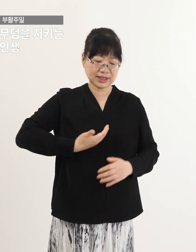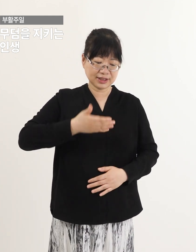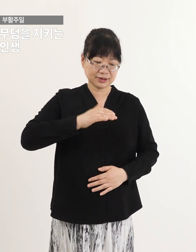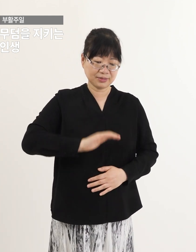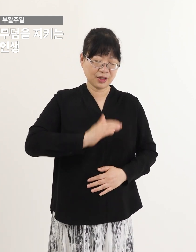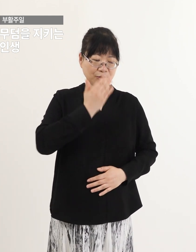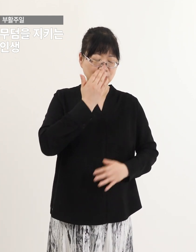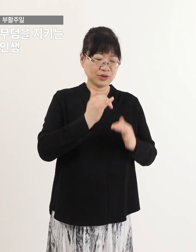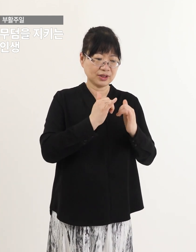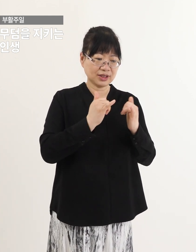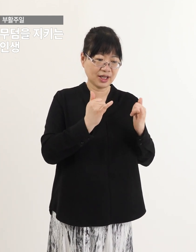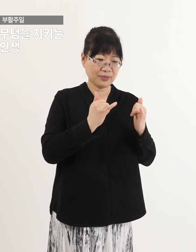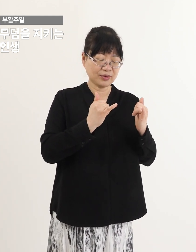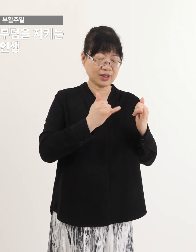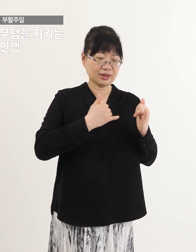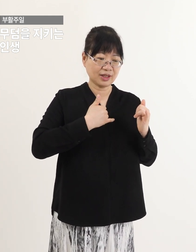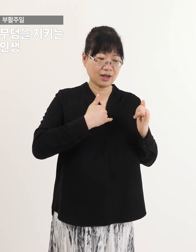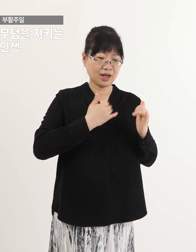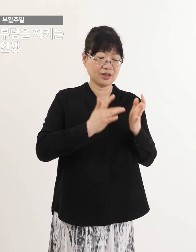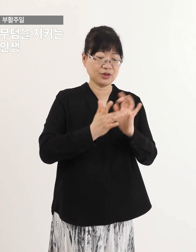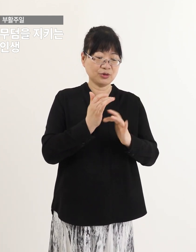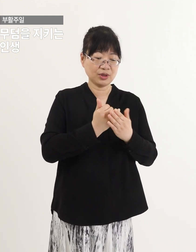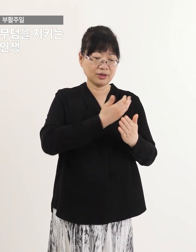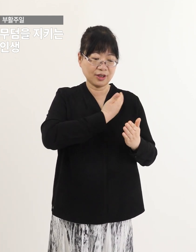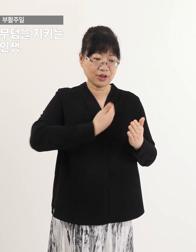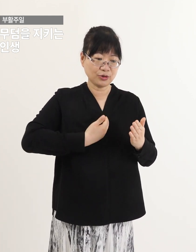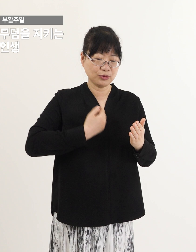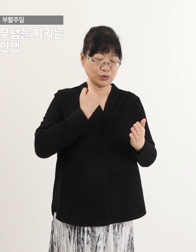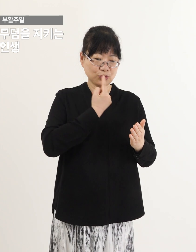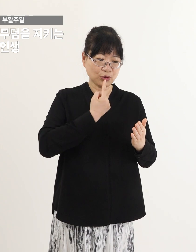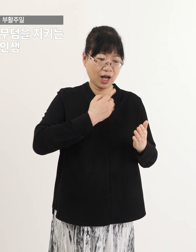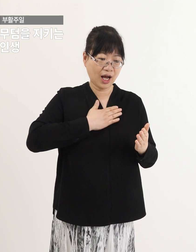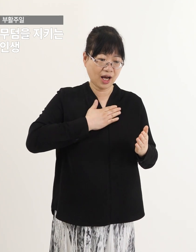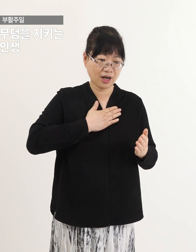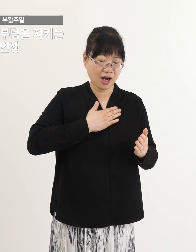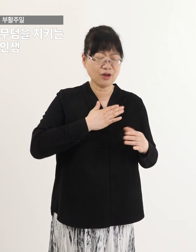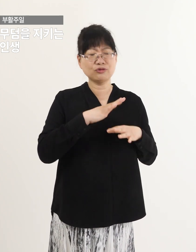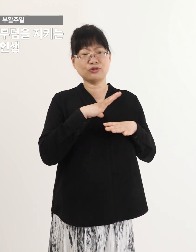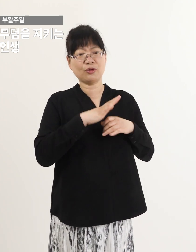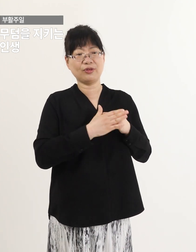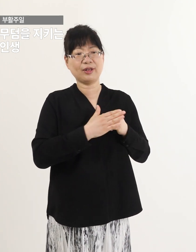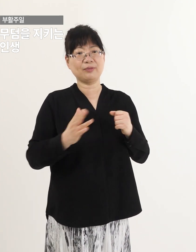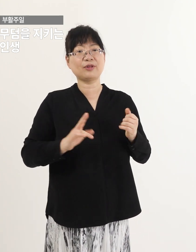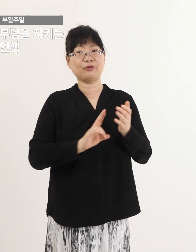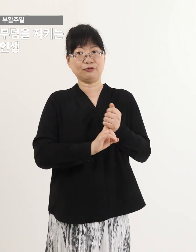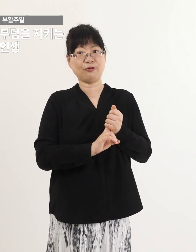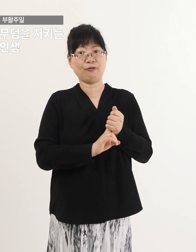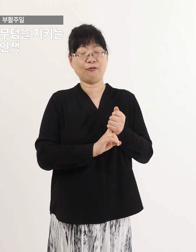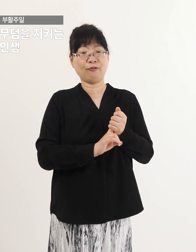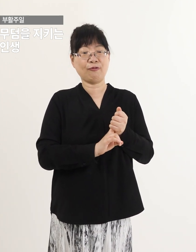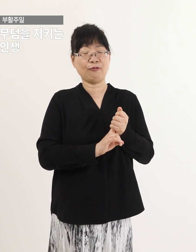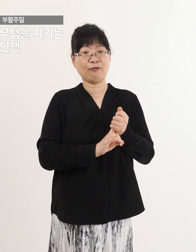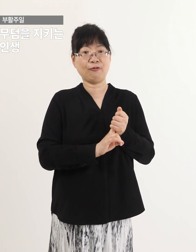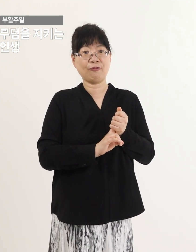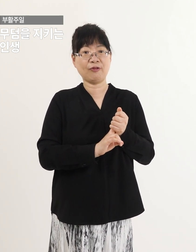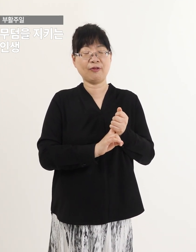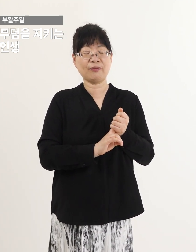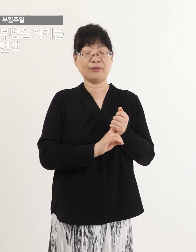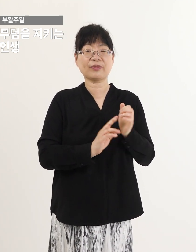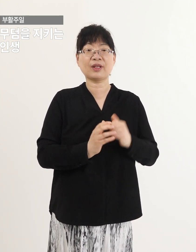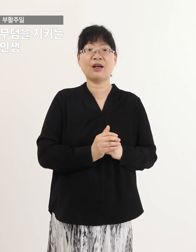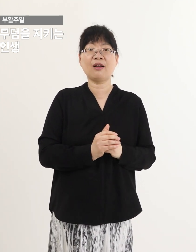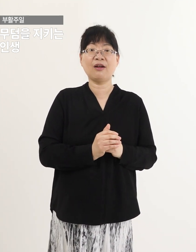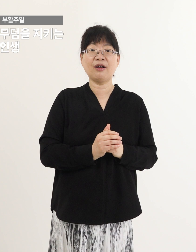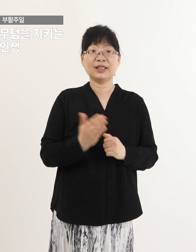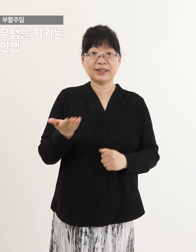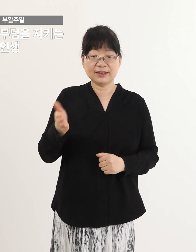그것을 어떻게 했다고 되어 있습니까? 숨기더니 이 일 후에 십자가 사건을